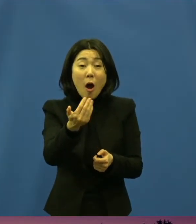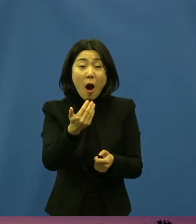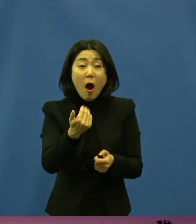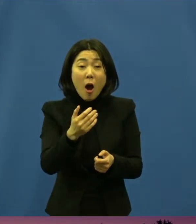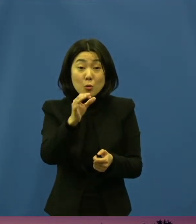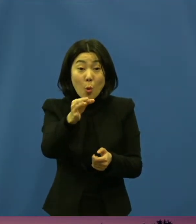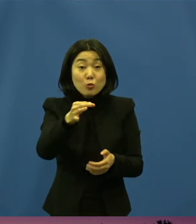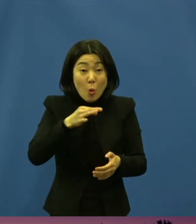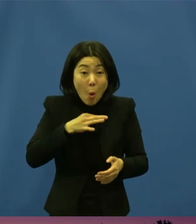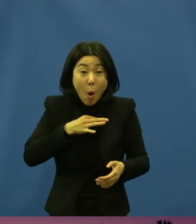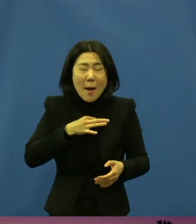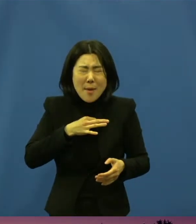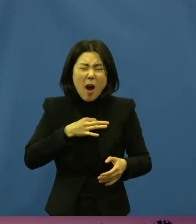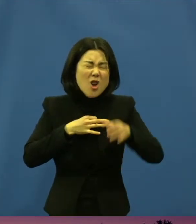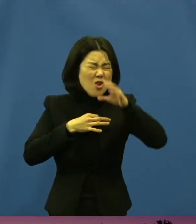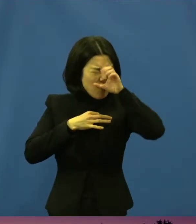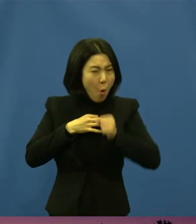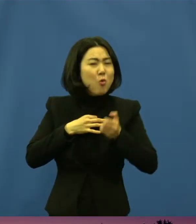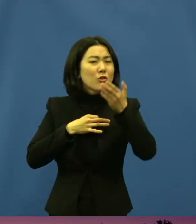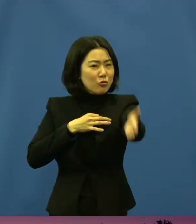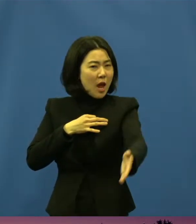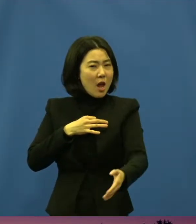해요.